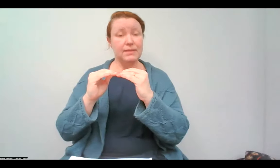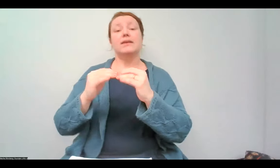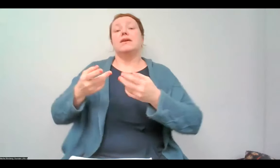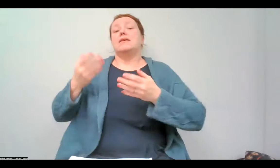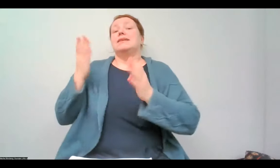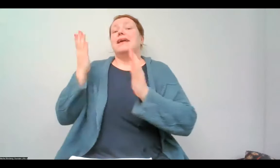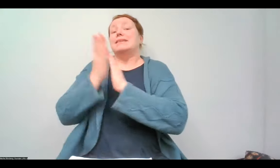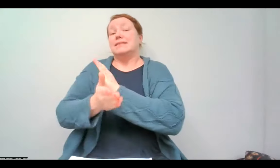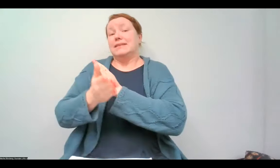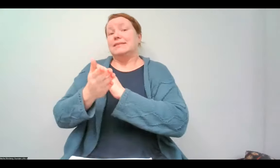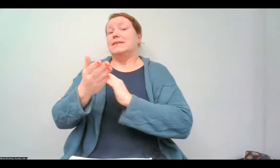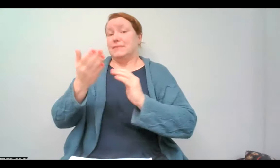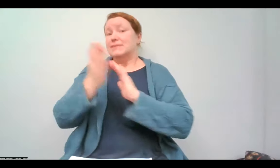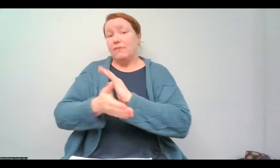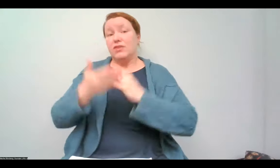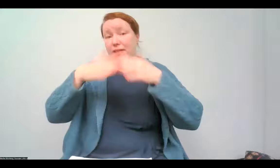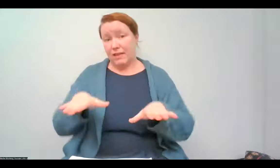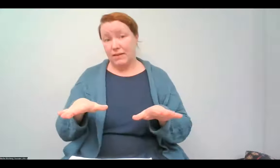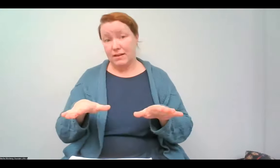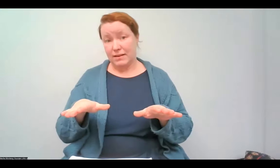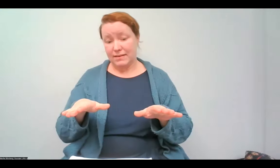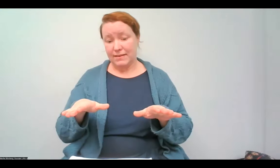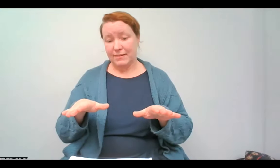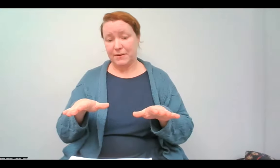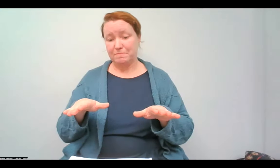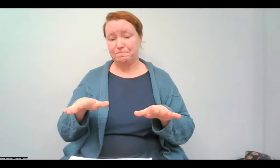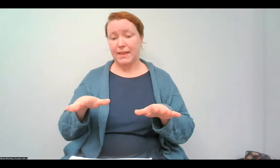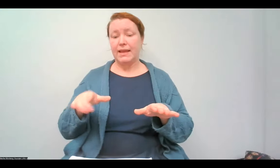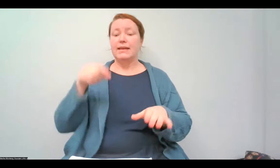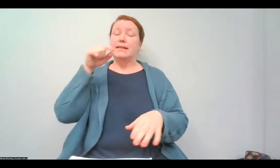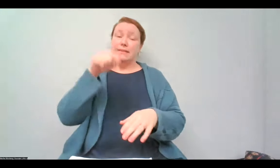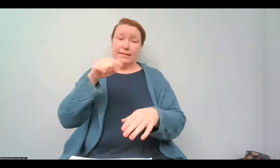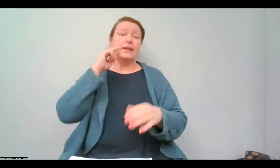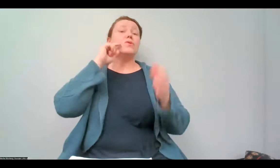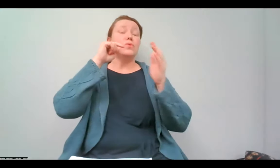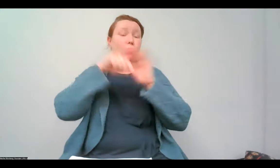saada yhdenvertaiseksi kaikille ja esteettömäksi.